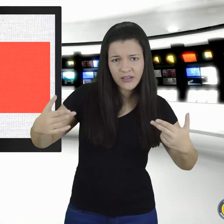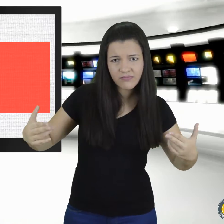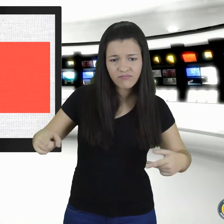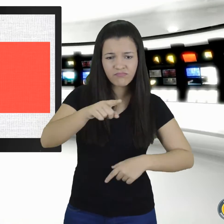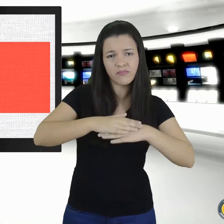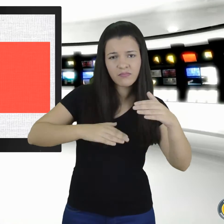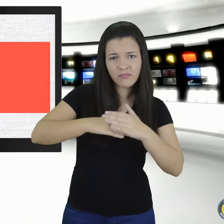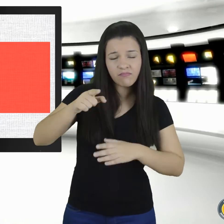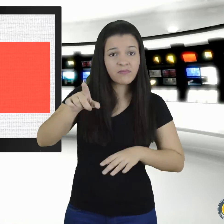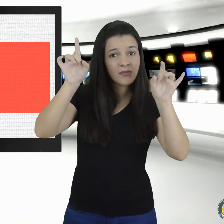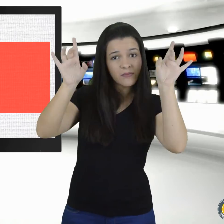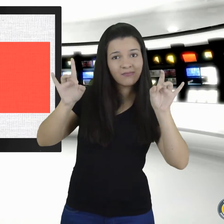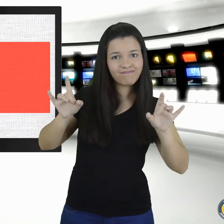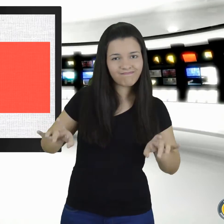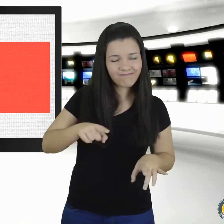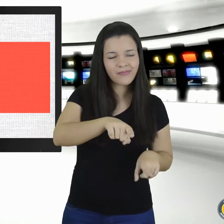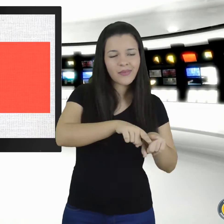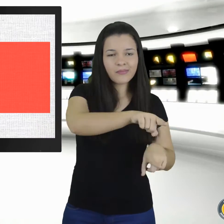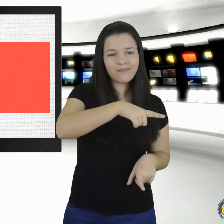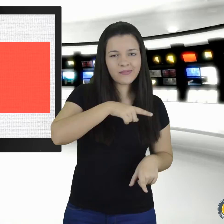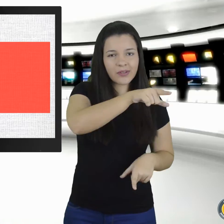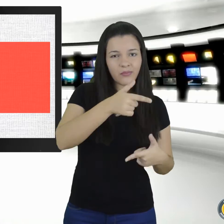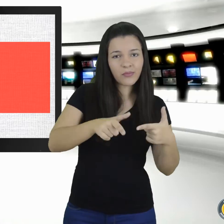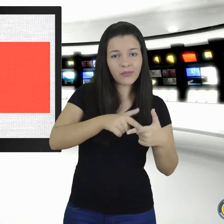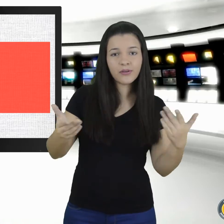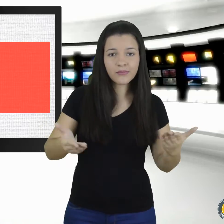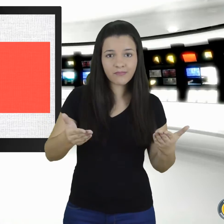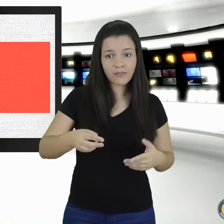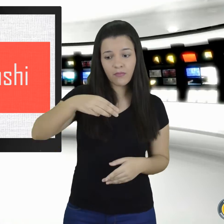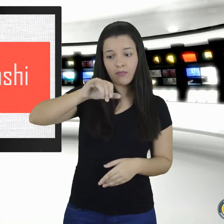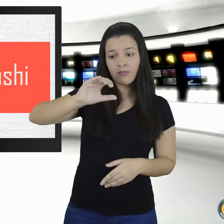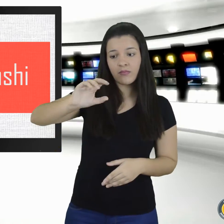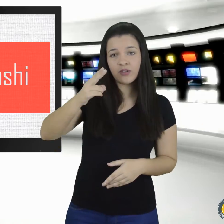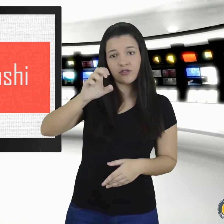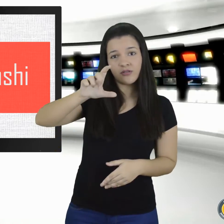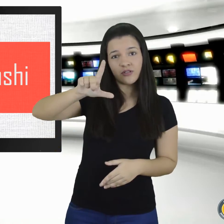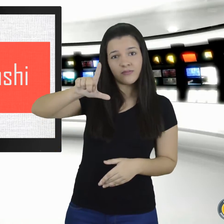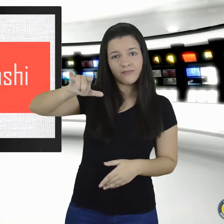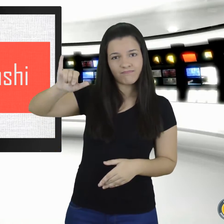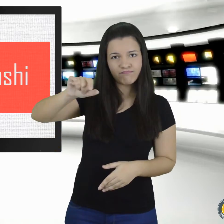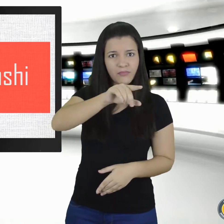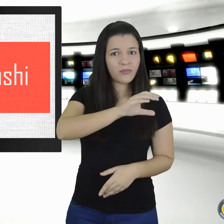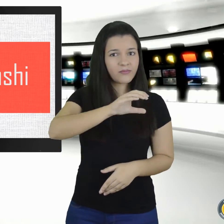e serviços especializados, não foge à regra. Michele